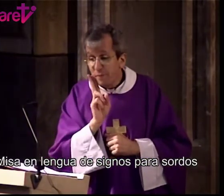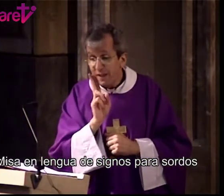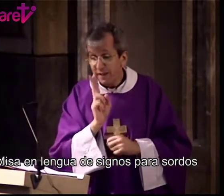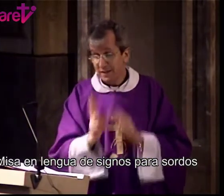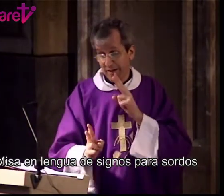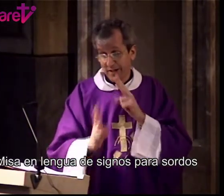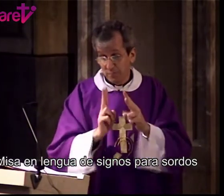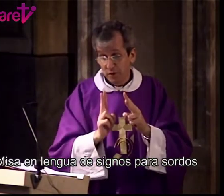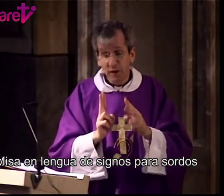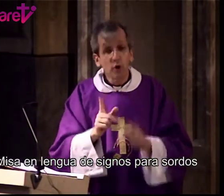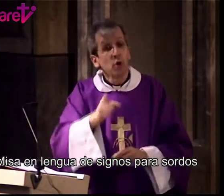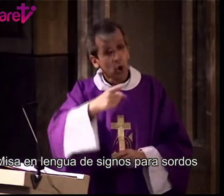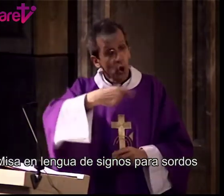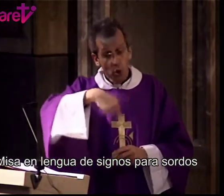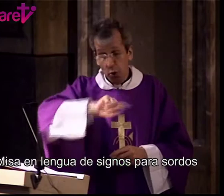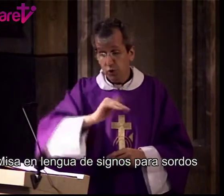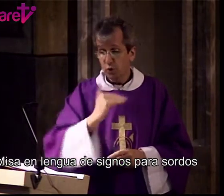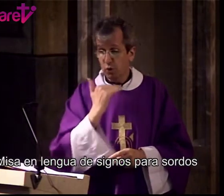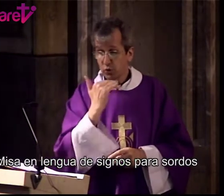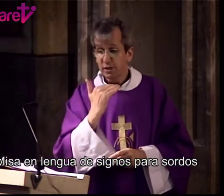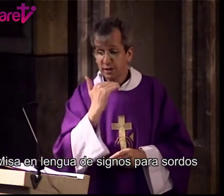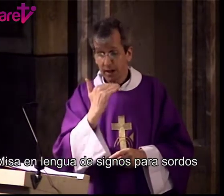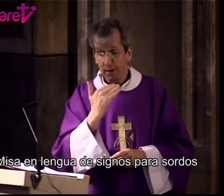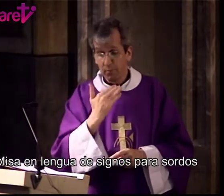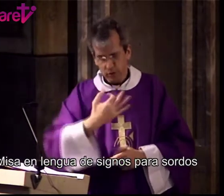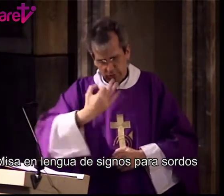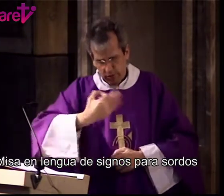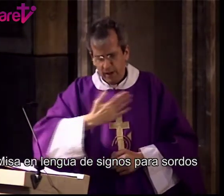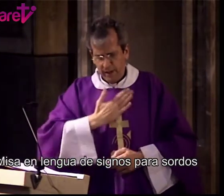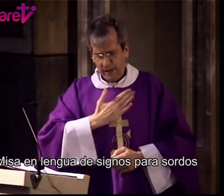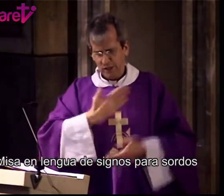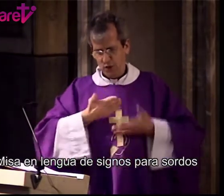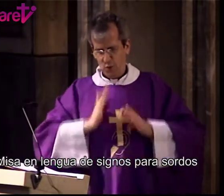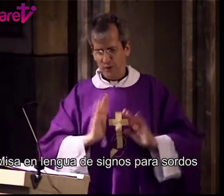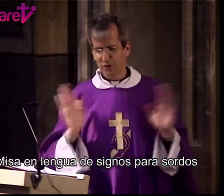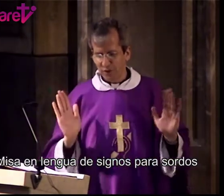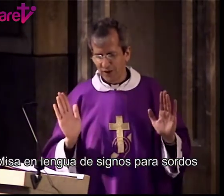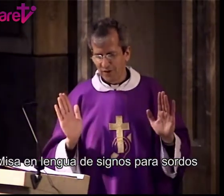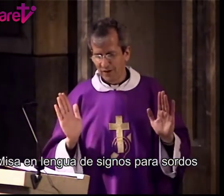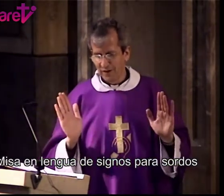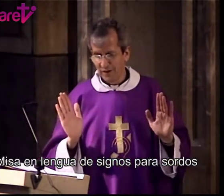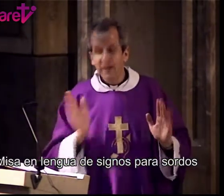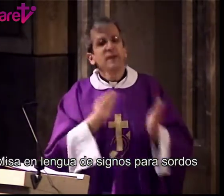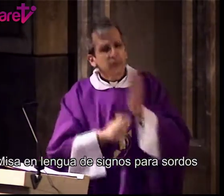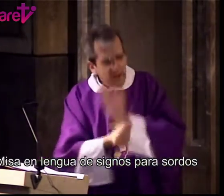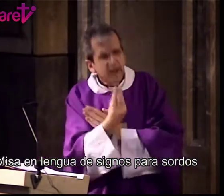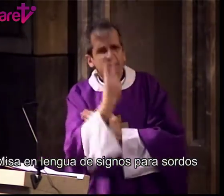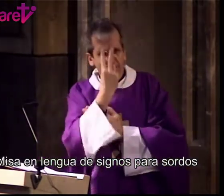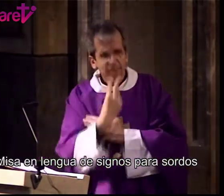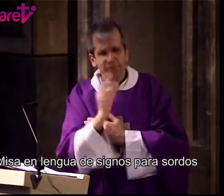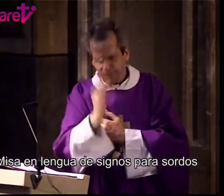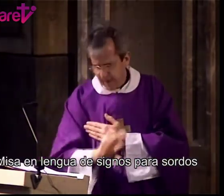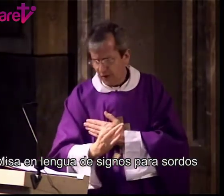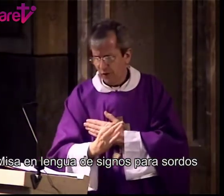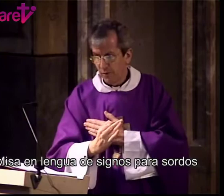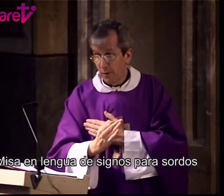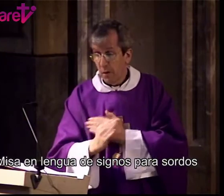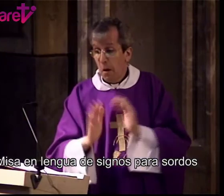padres respondieron: nosotros sabemos que es nuestro hijo y que nació ciego,